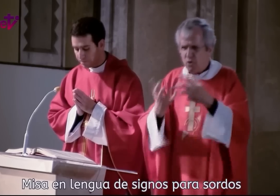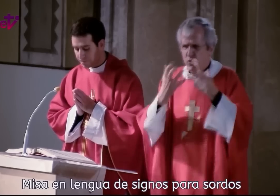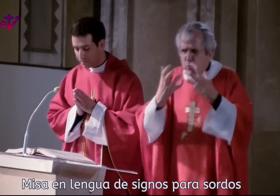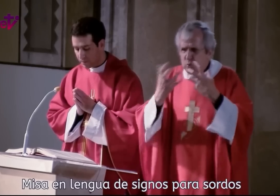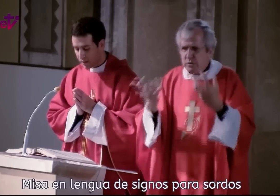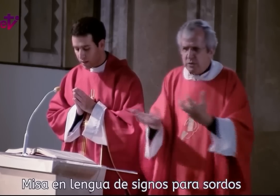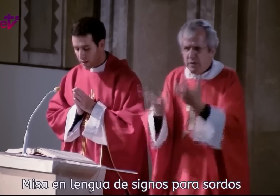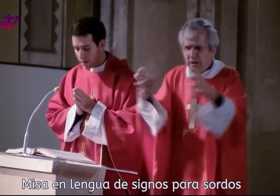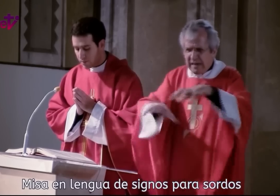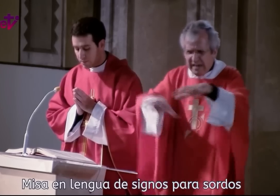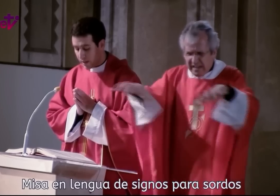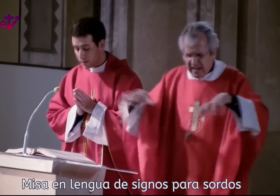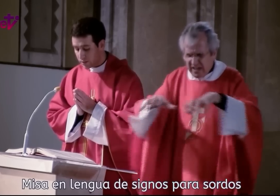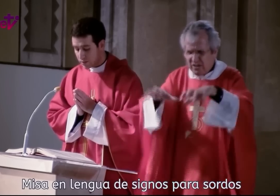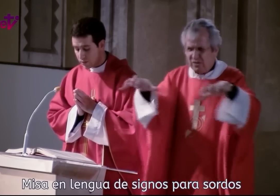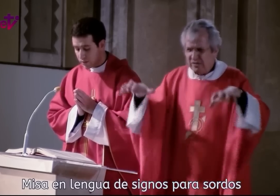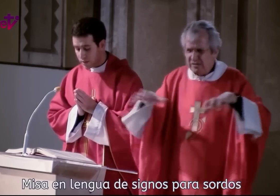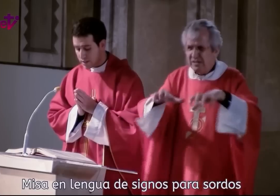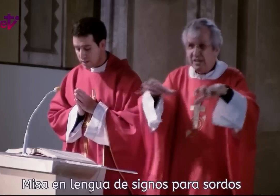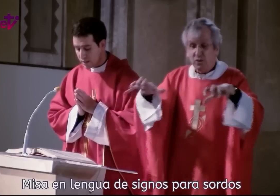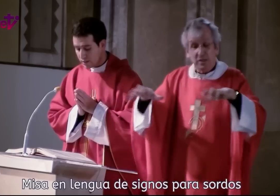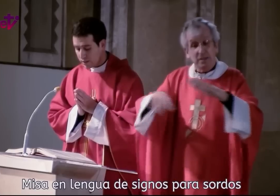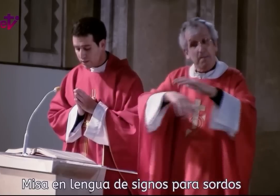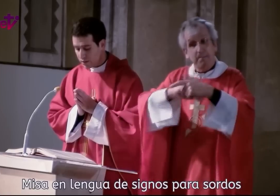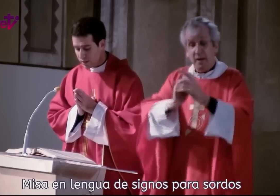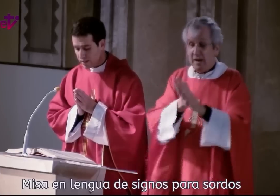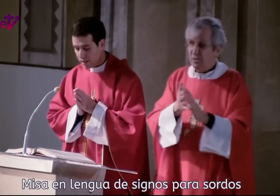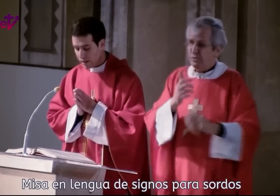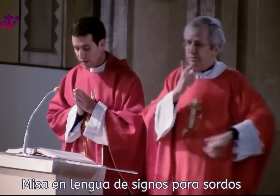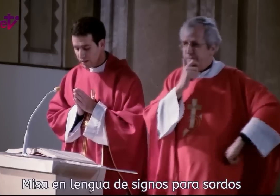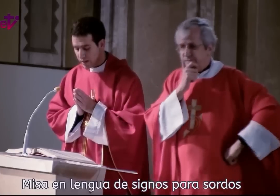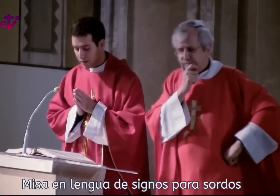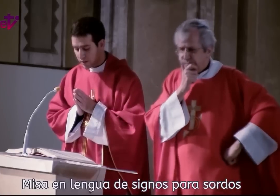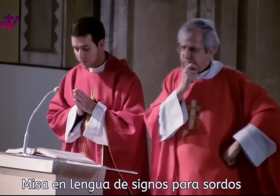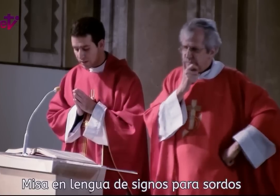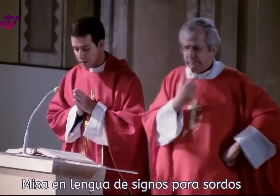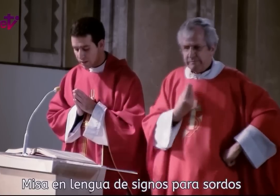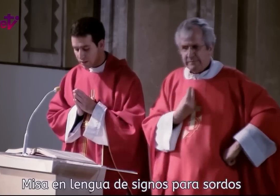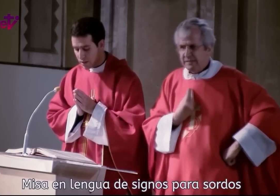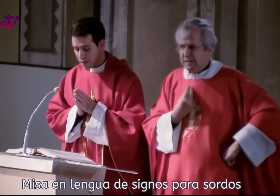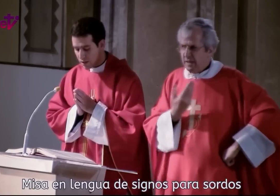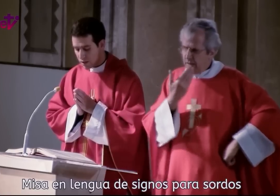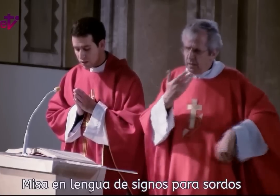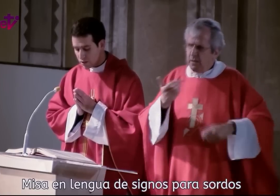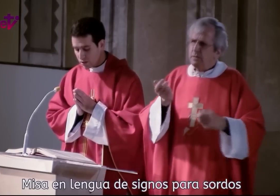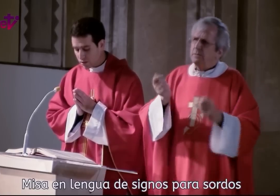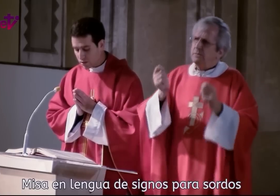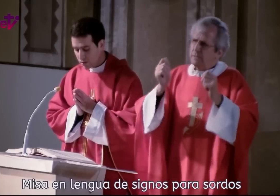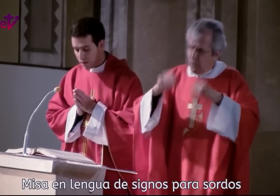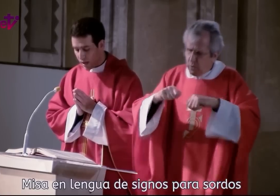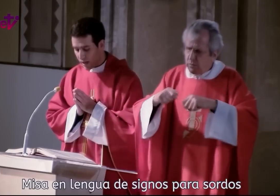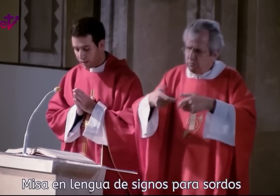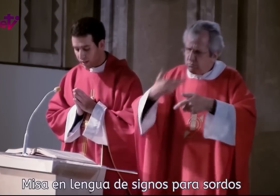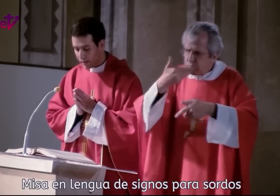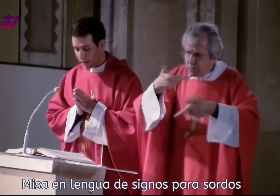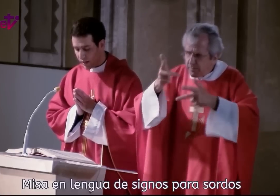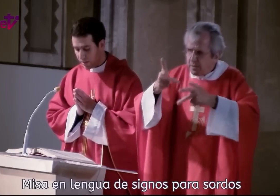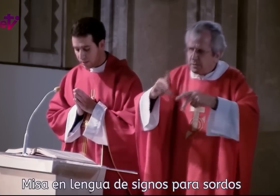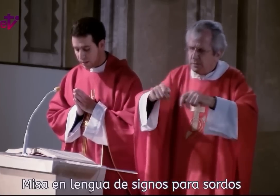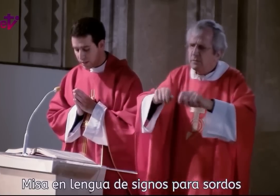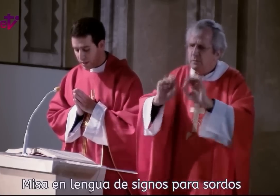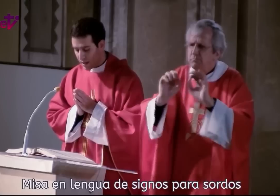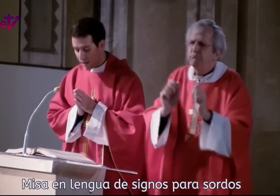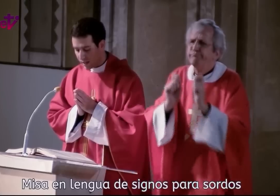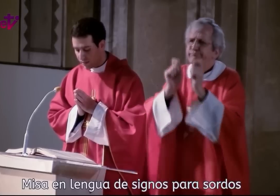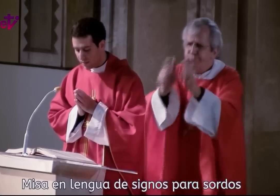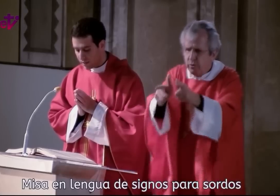griterío. Pilato entonces sentenció que se realizara lo que pedían. Soltó al que le